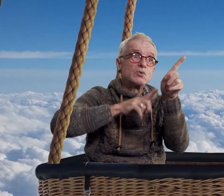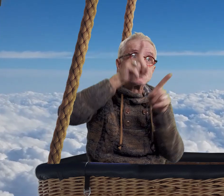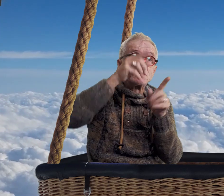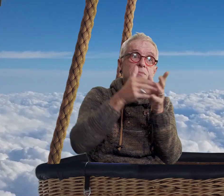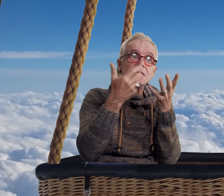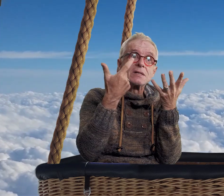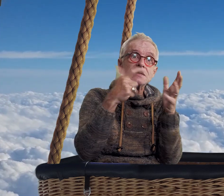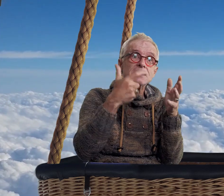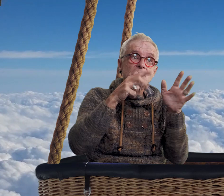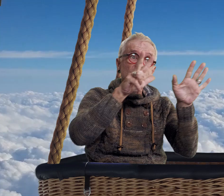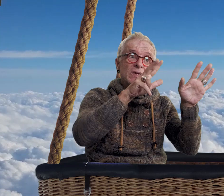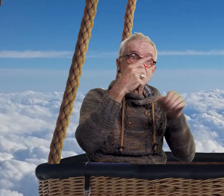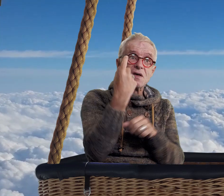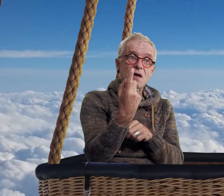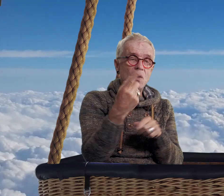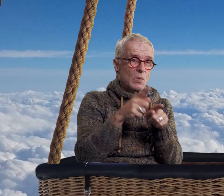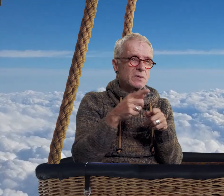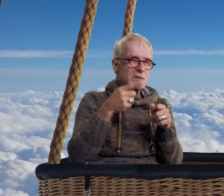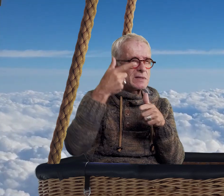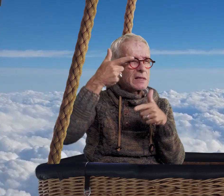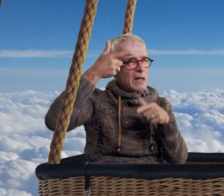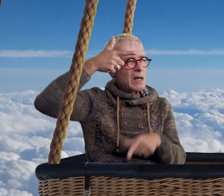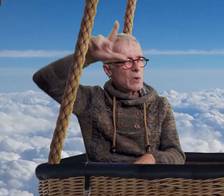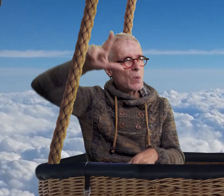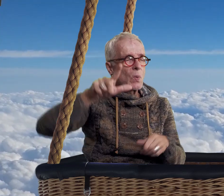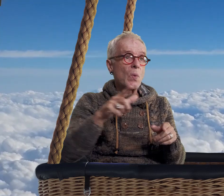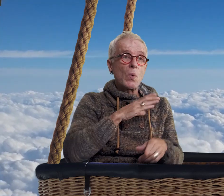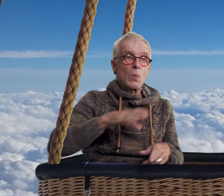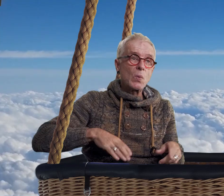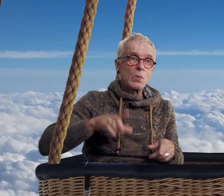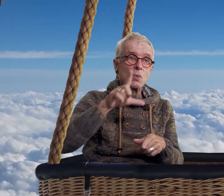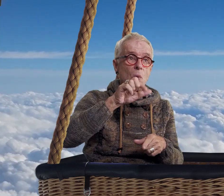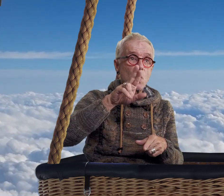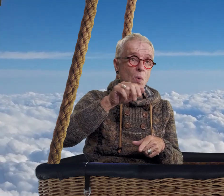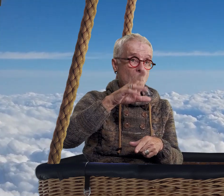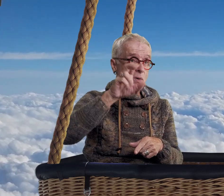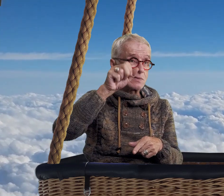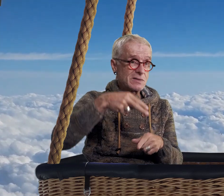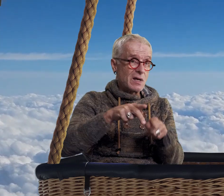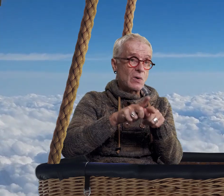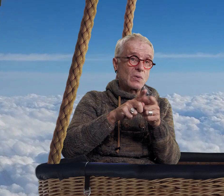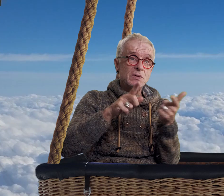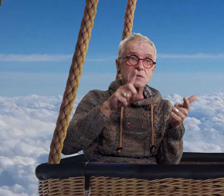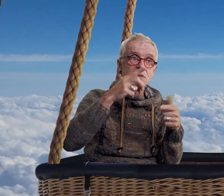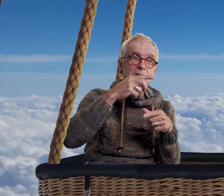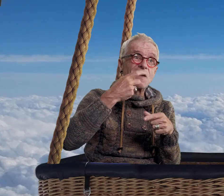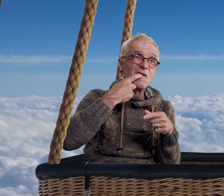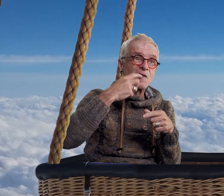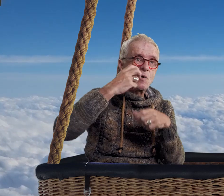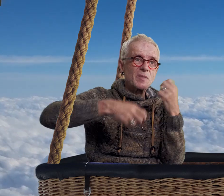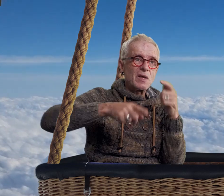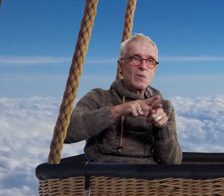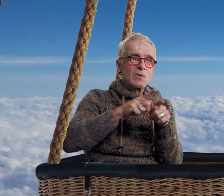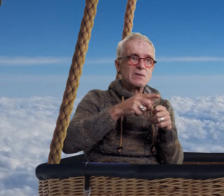1781. A Lyon, les comtes de Laurent Saint et de Dampierre, à Nantes, M. de Luine, à Bordeaux,